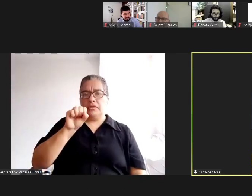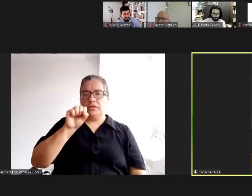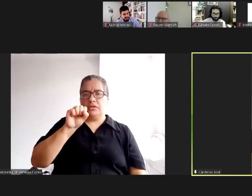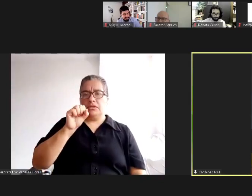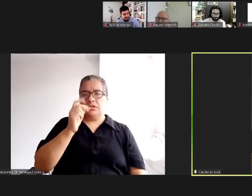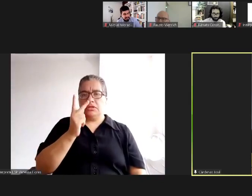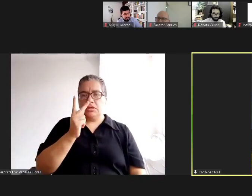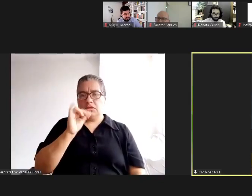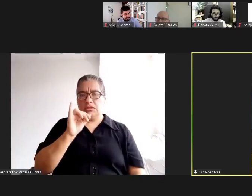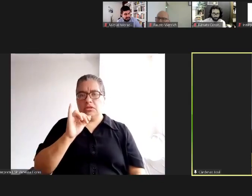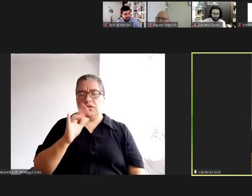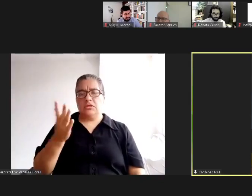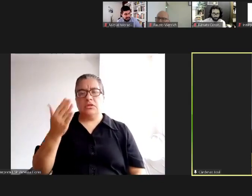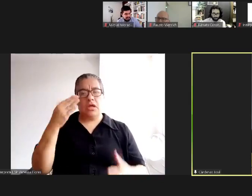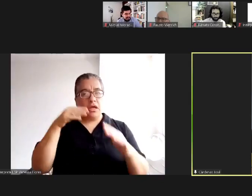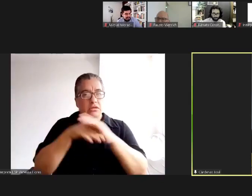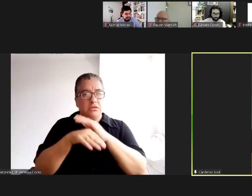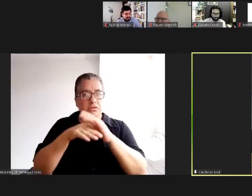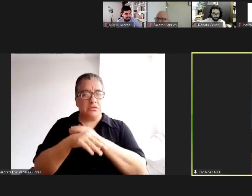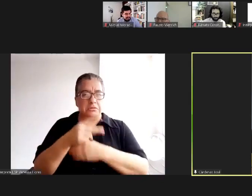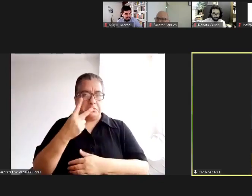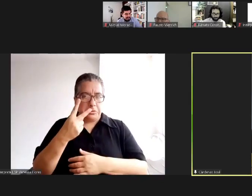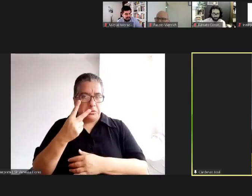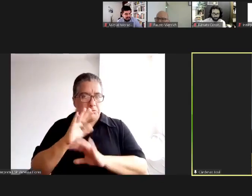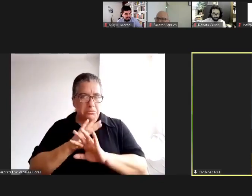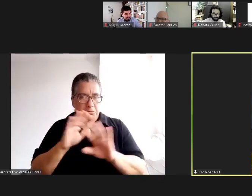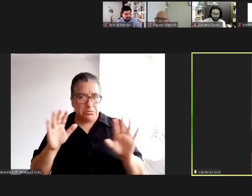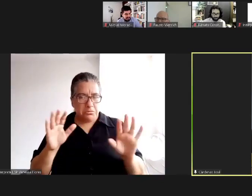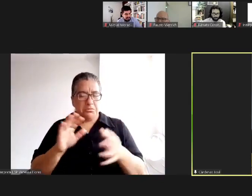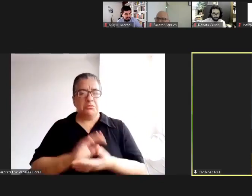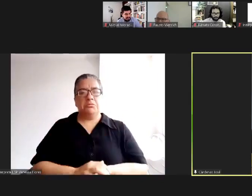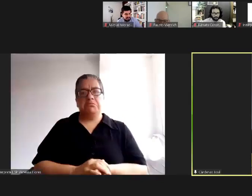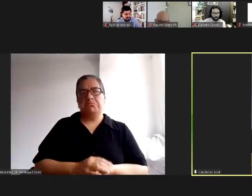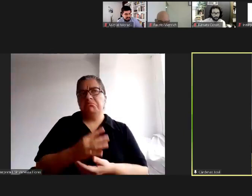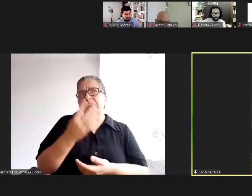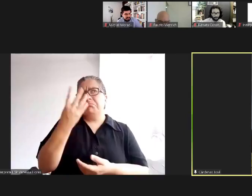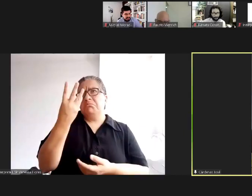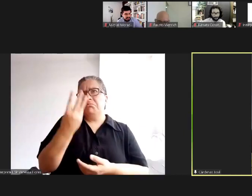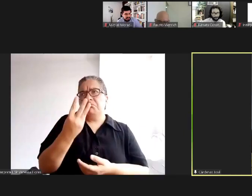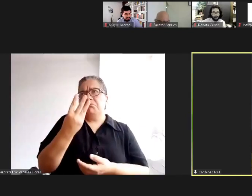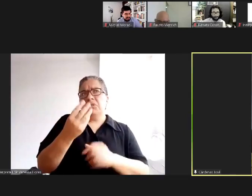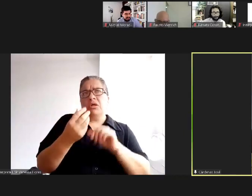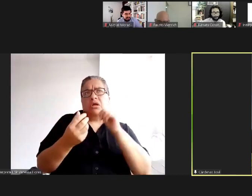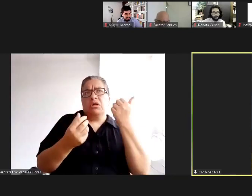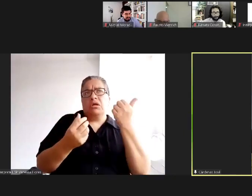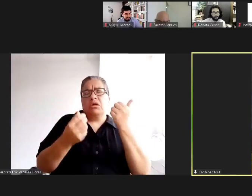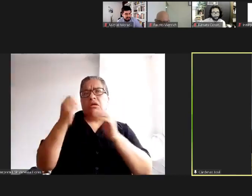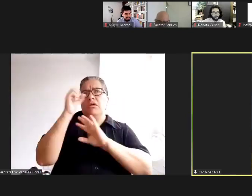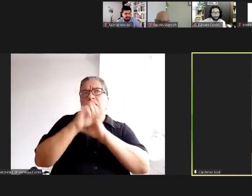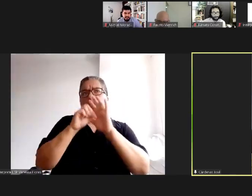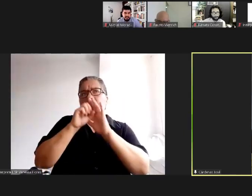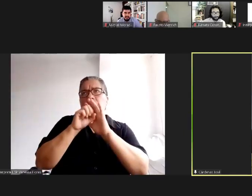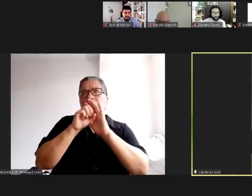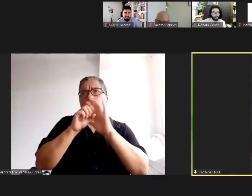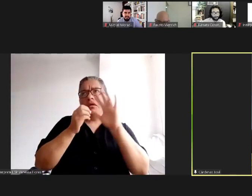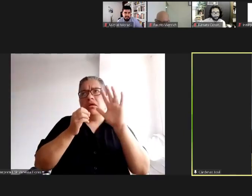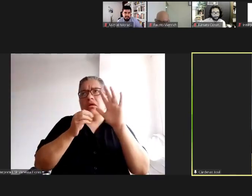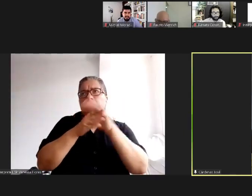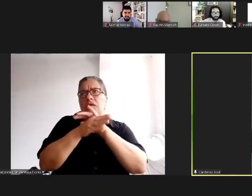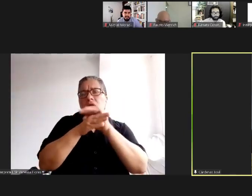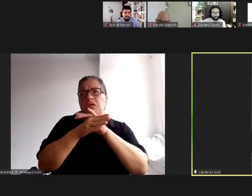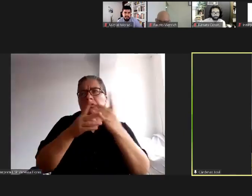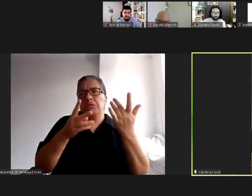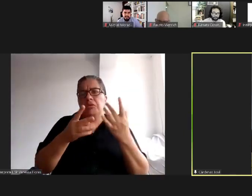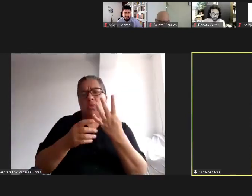primera edición del Festival Accesine realizó, teníamos apenas cuatro películas con estos elementos, comparado a